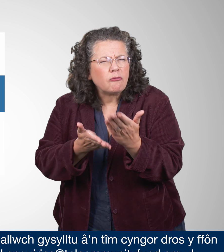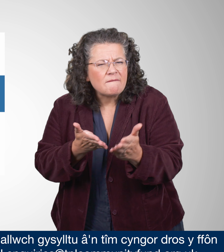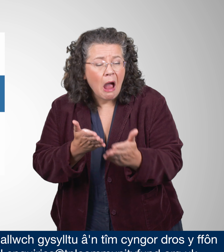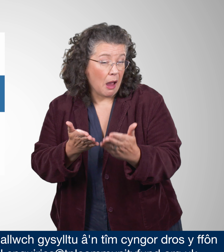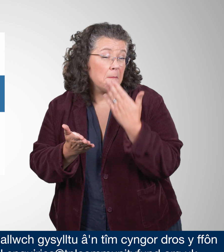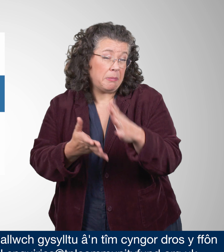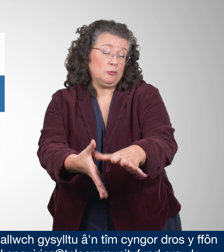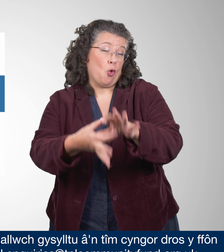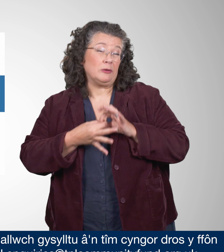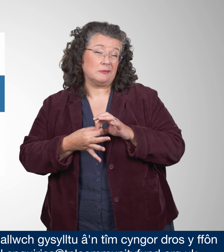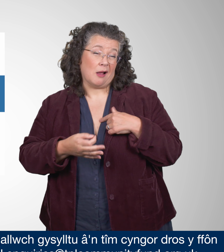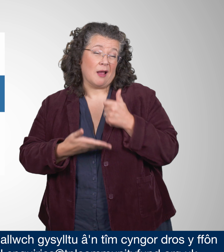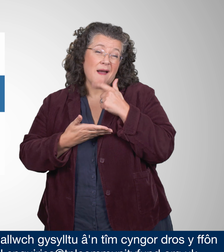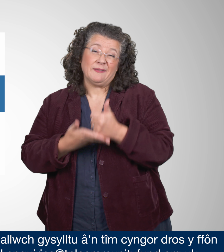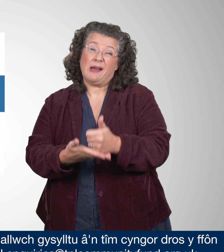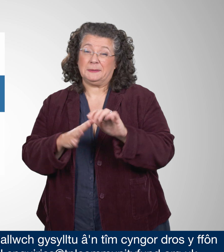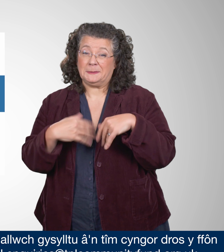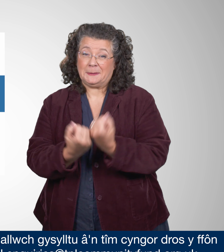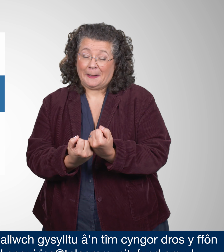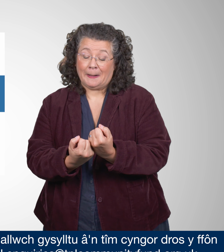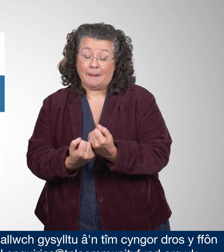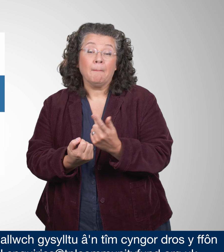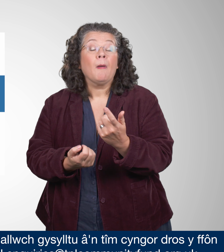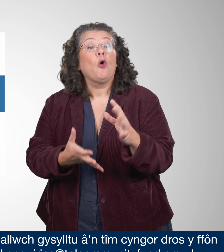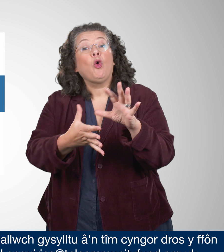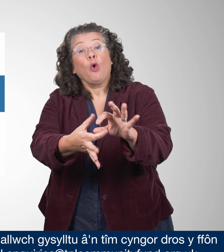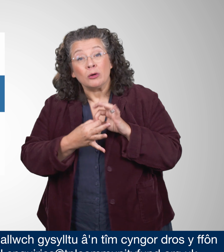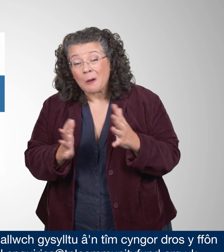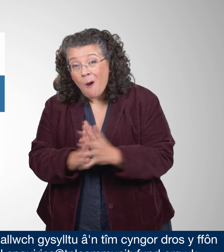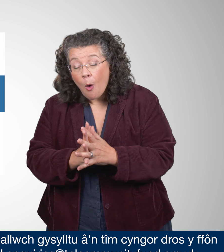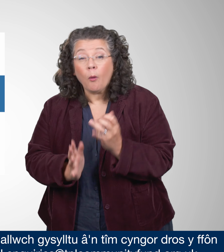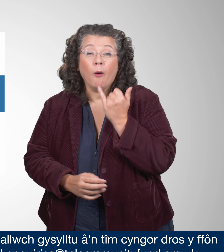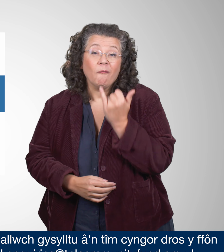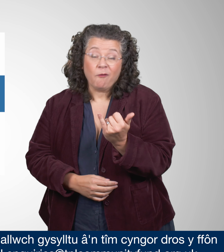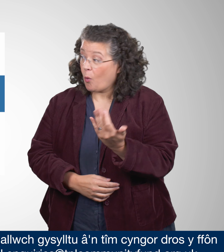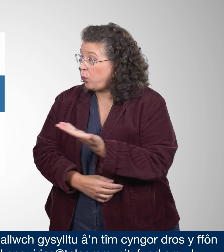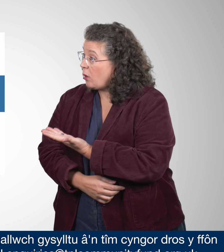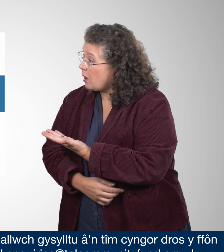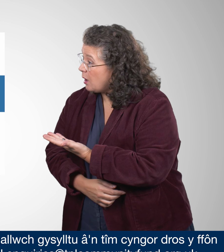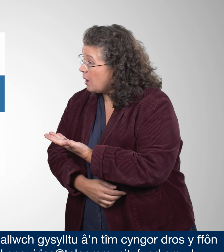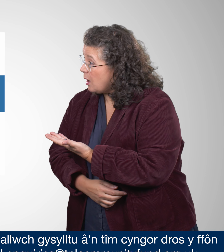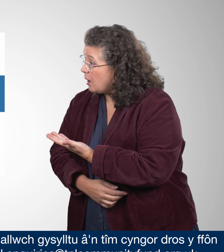0345 4 10 20 30 neu drwy e-bost